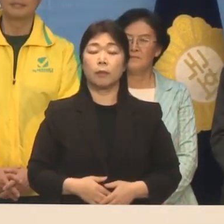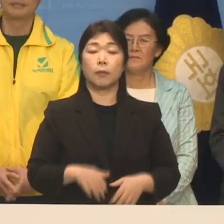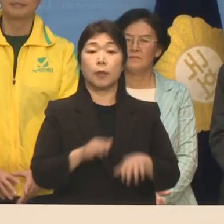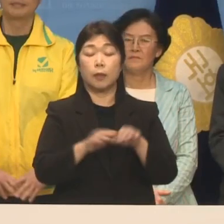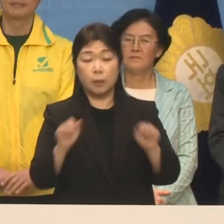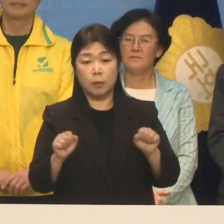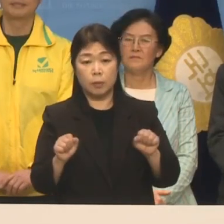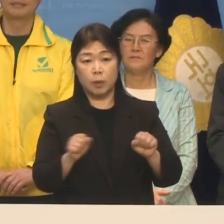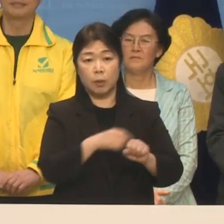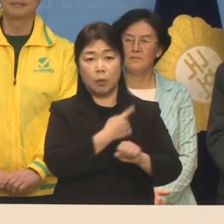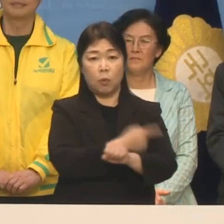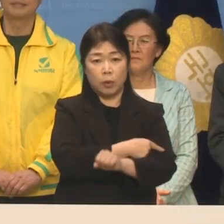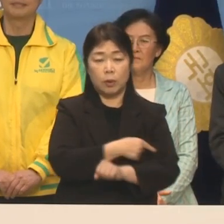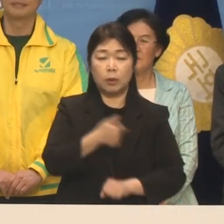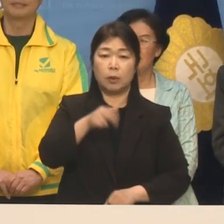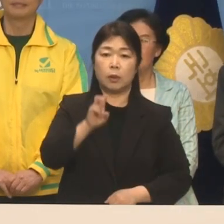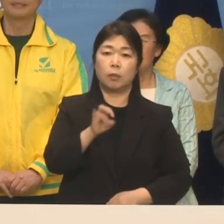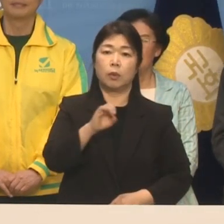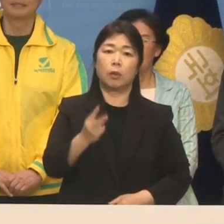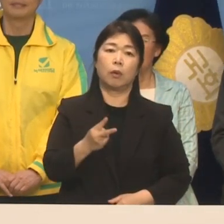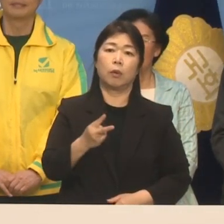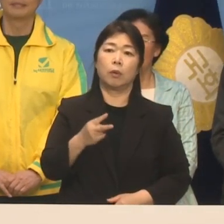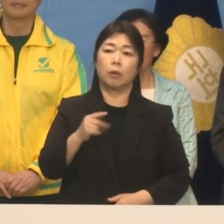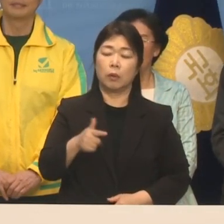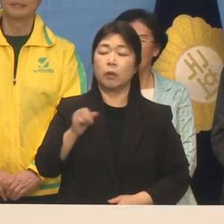안녕하세요. 황김현영이라고 합니다.